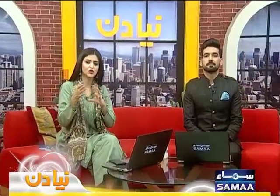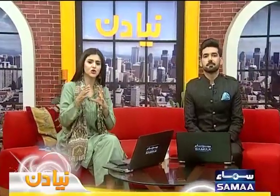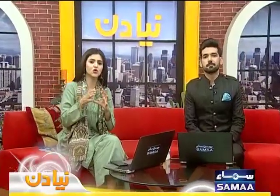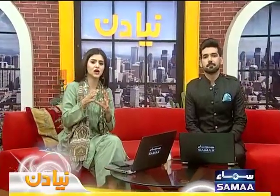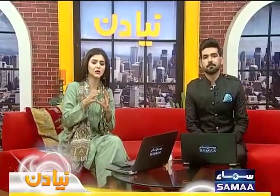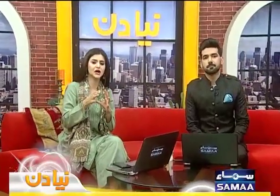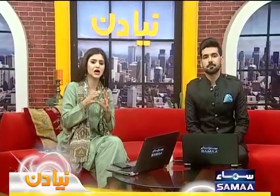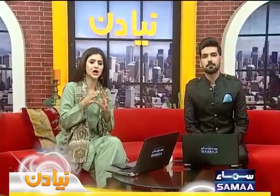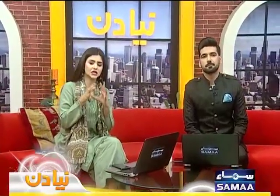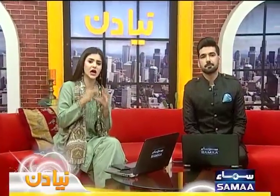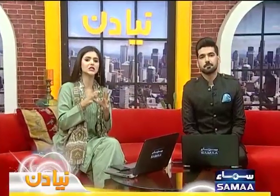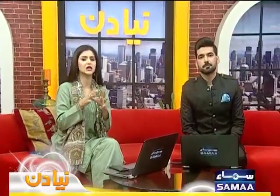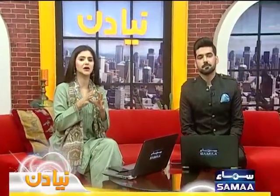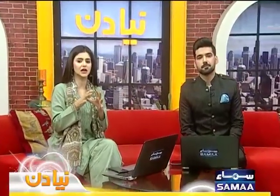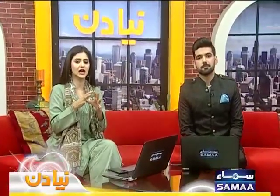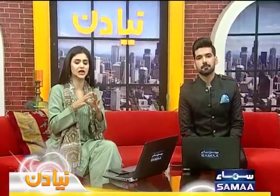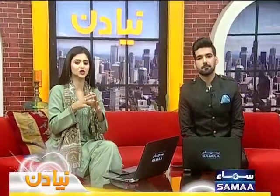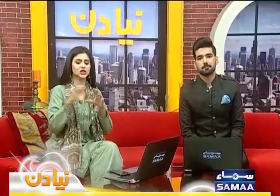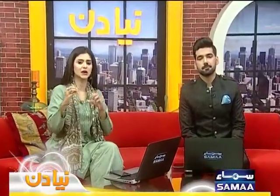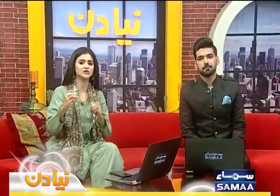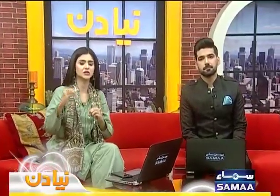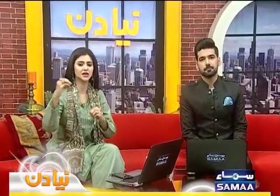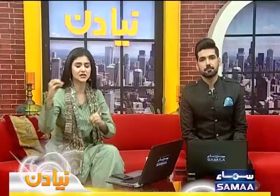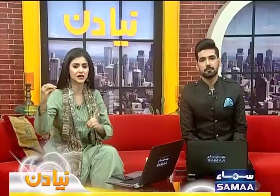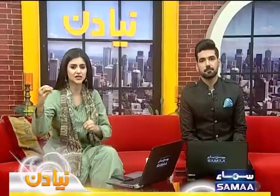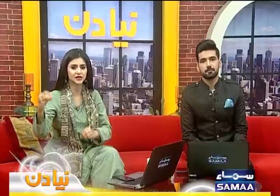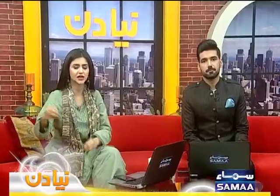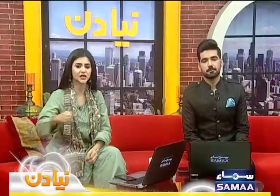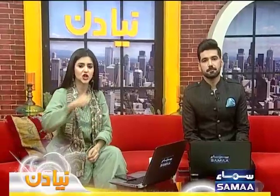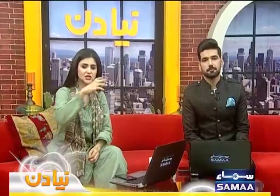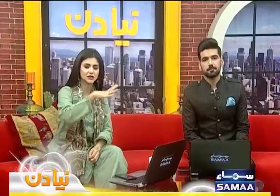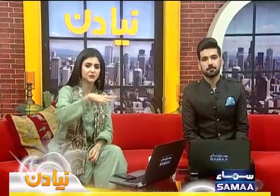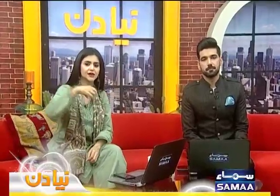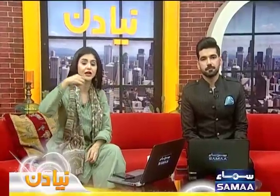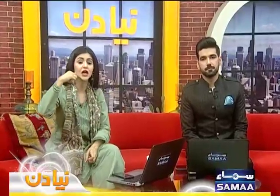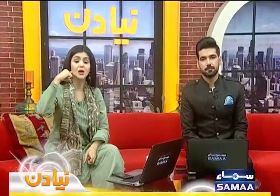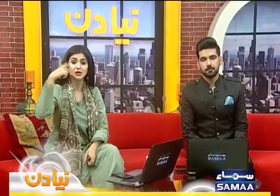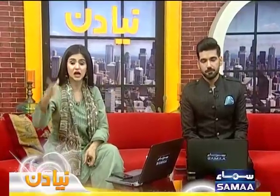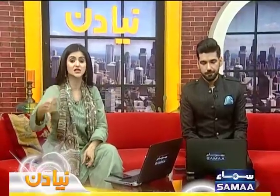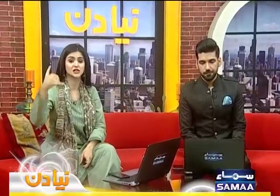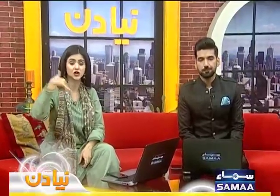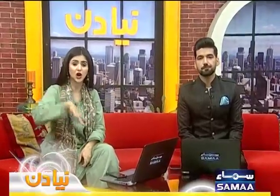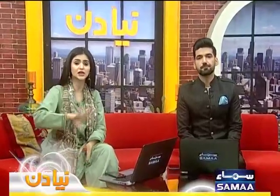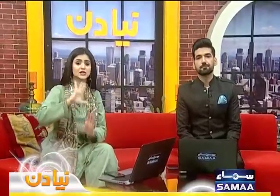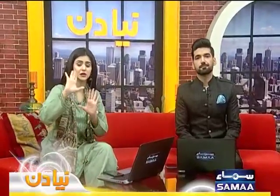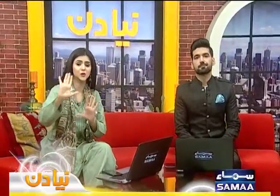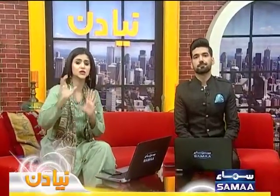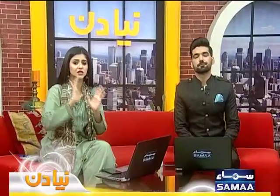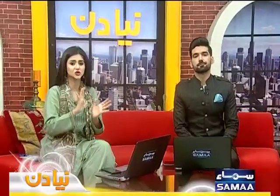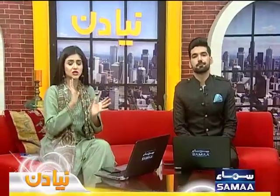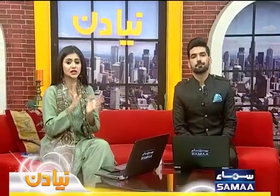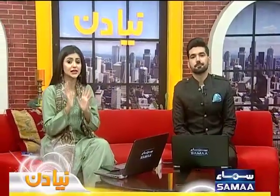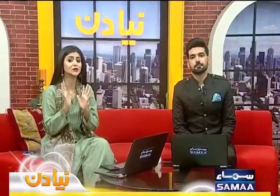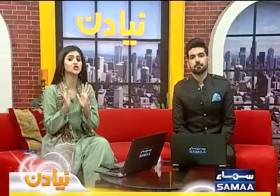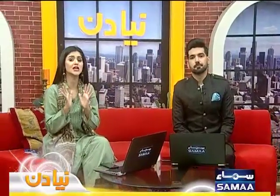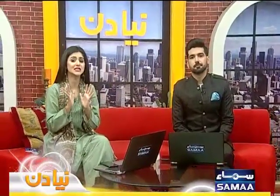ये उन लोगों के लिए बड़ा आसान सा मरहला है जो ये तमाम चीज़ें बड़ी आसानी कर सकते हैं, यानी जा सकते हैं, अपनी डिटेल बता सकते हैं, कॉल कर सकते हैं, बोल सकते